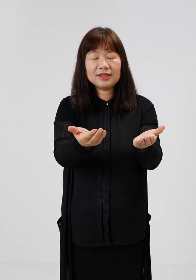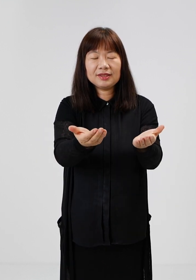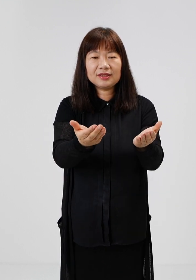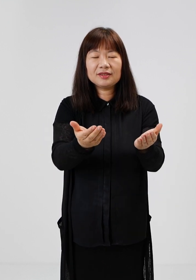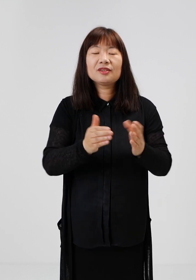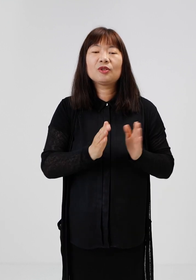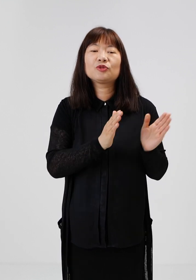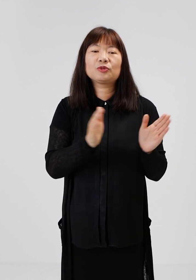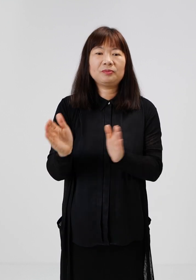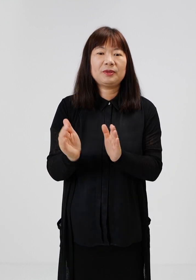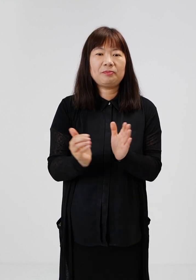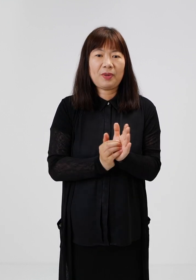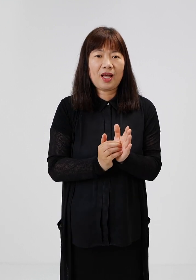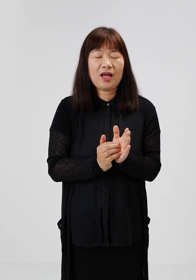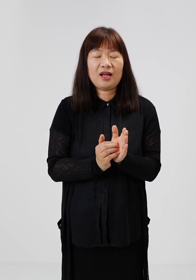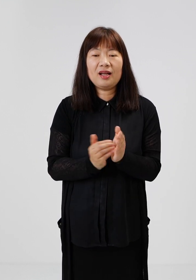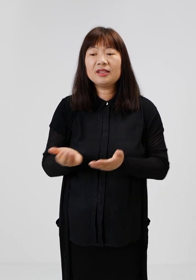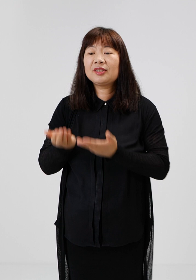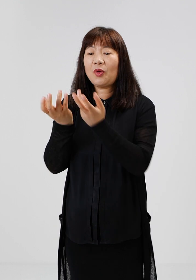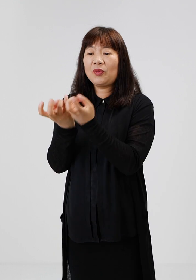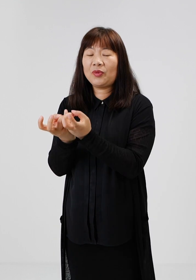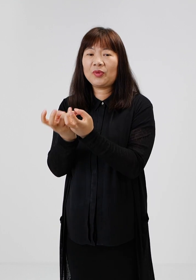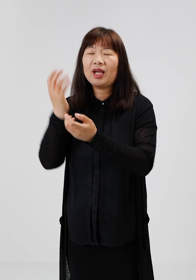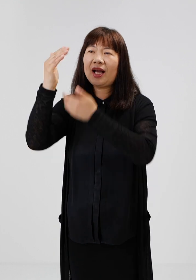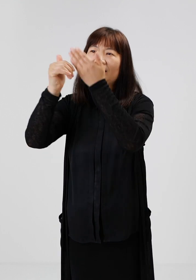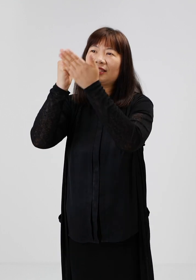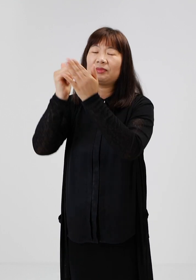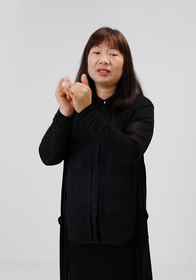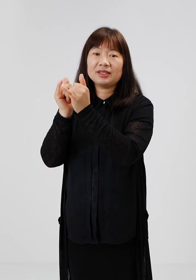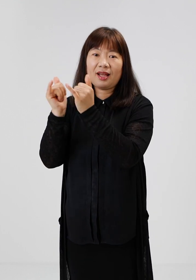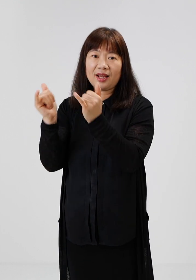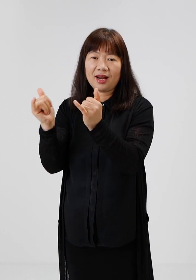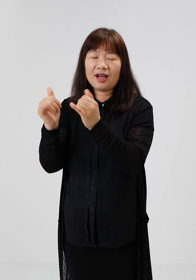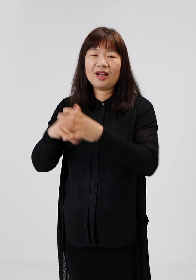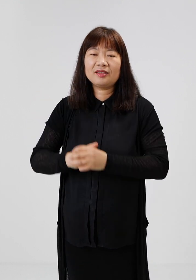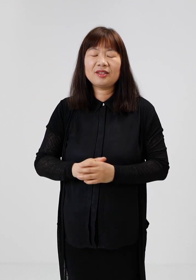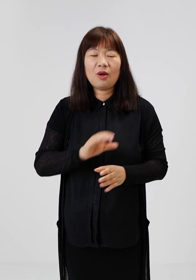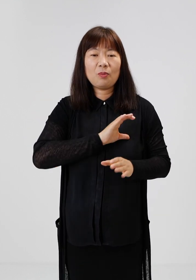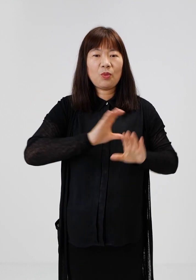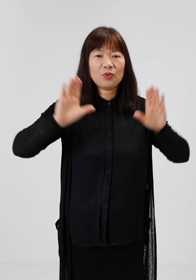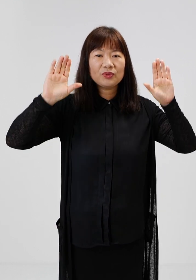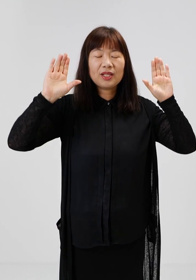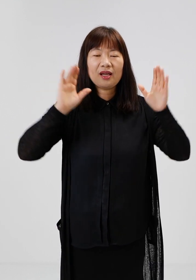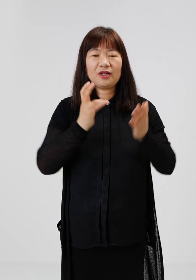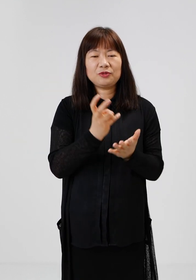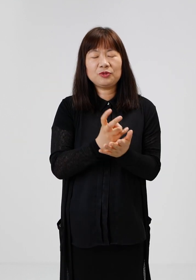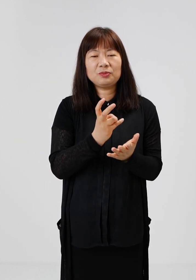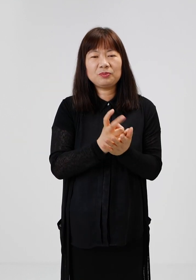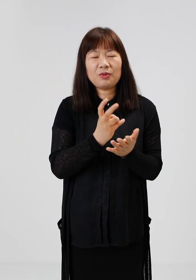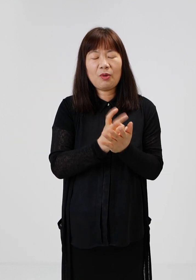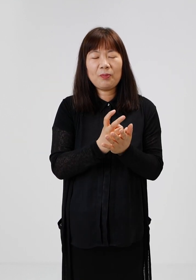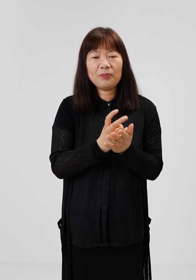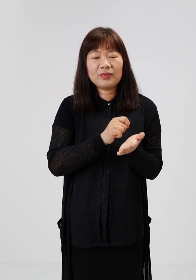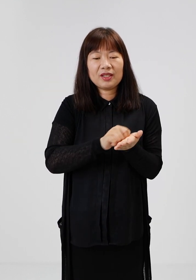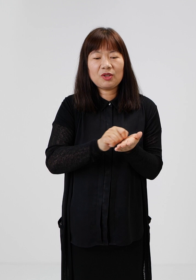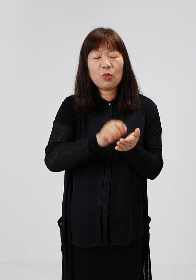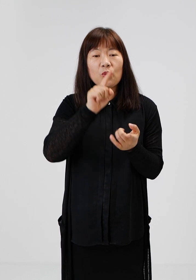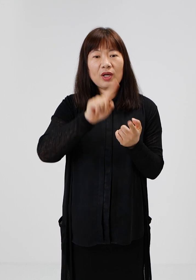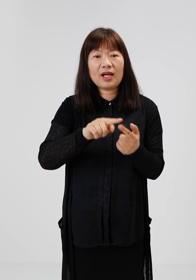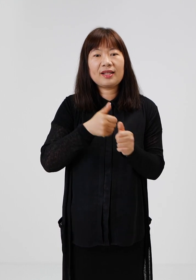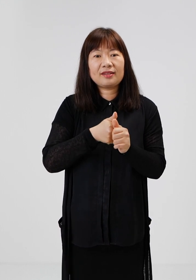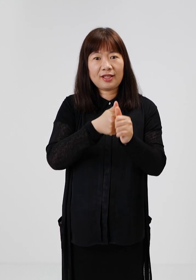보실까요? 어떻게 드렸다고요? 하나님의 사람 모세의 율법에 기록한